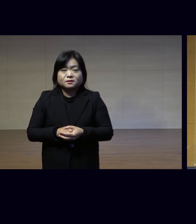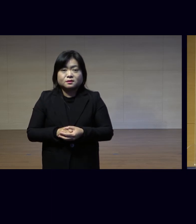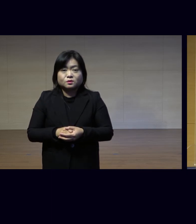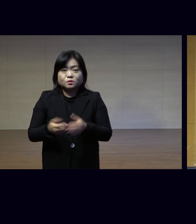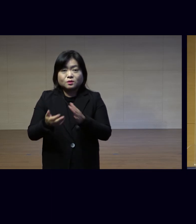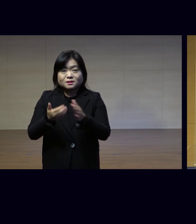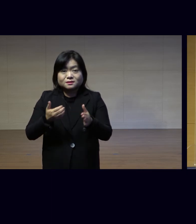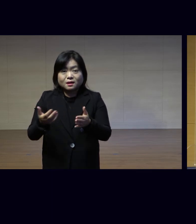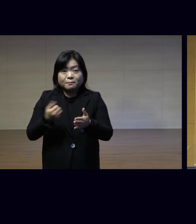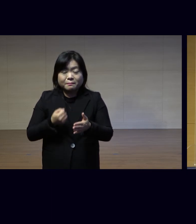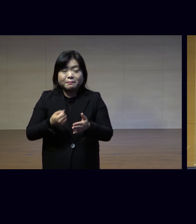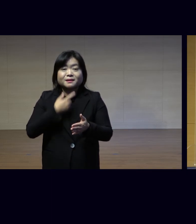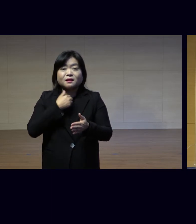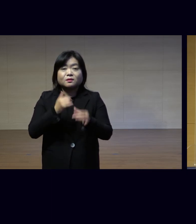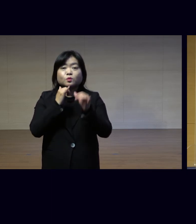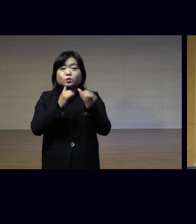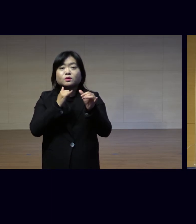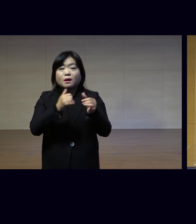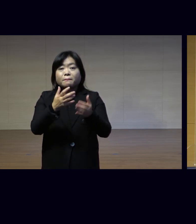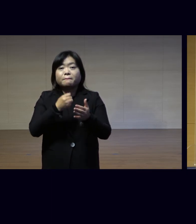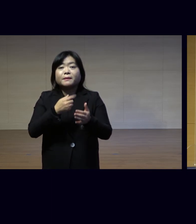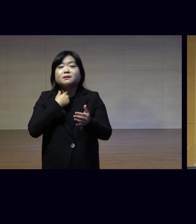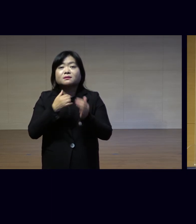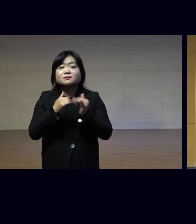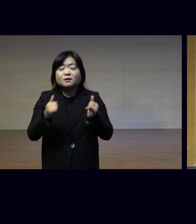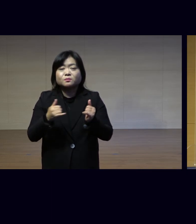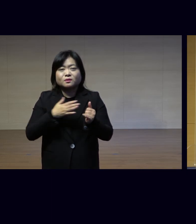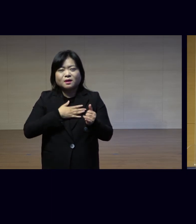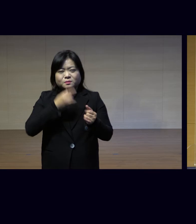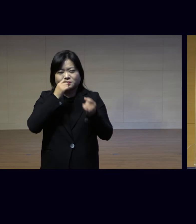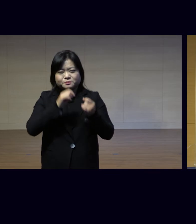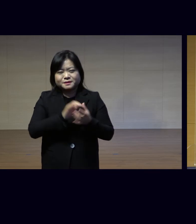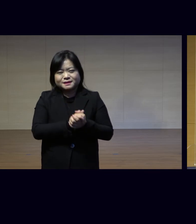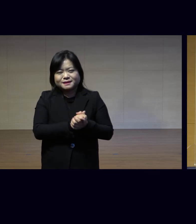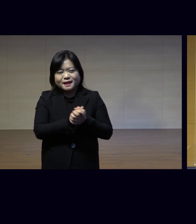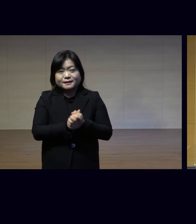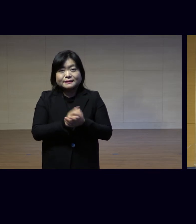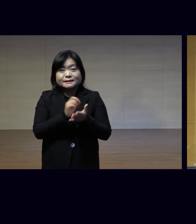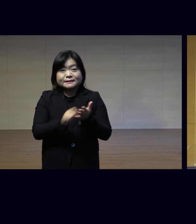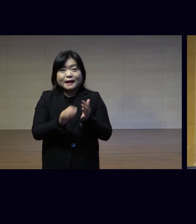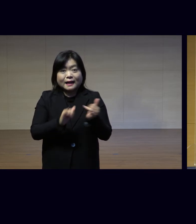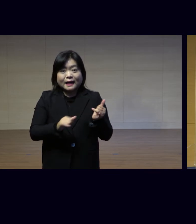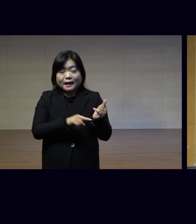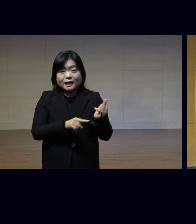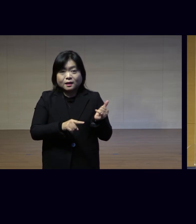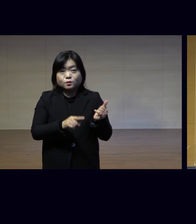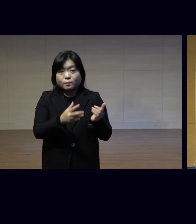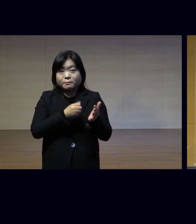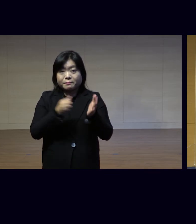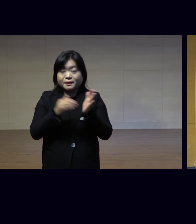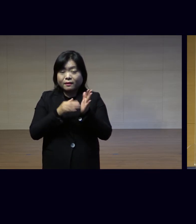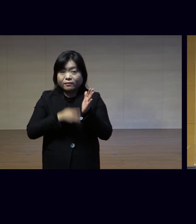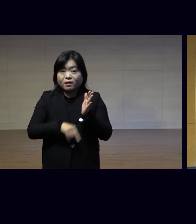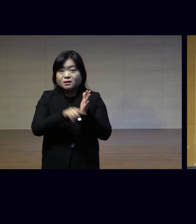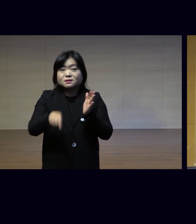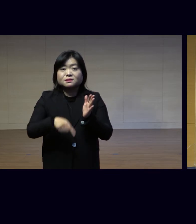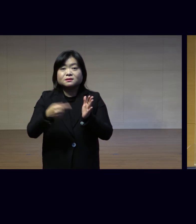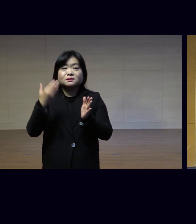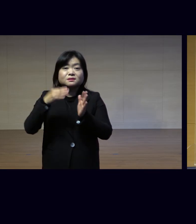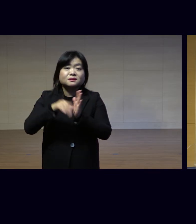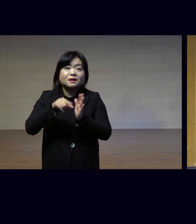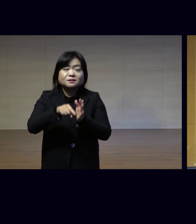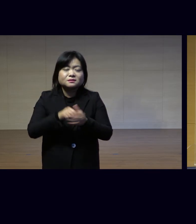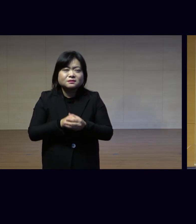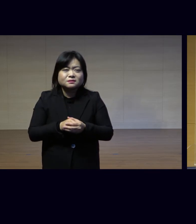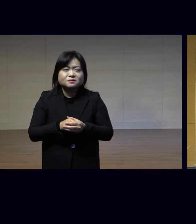그 전에 받았던 르클레이조라는 작가는 사실은 제가 굉장히 친한 그 작가인데 그거와는 또 거기는 그때 사실은